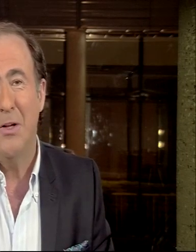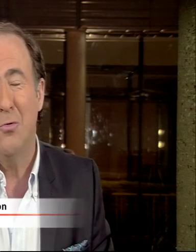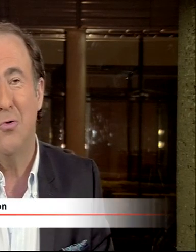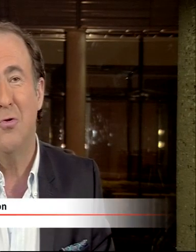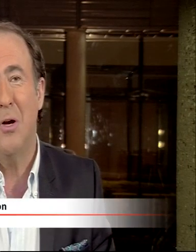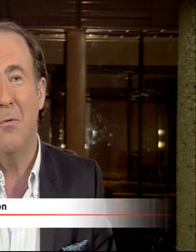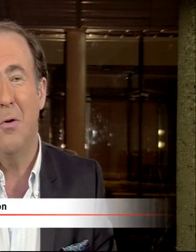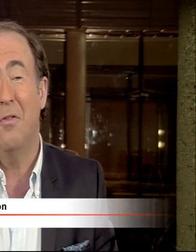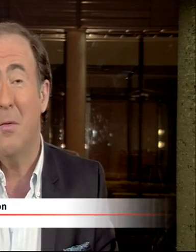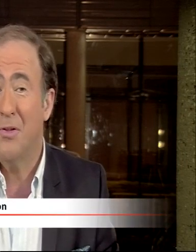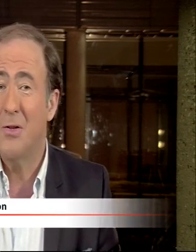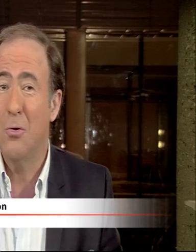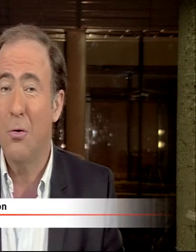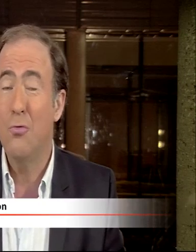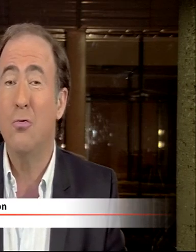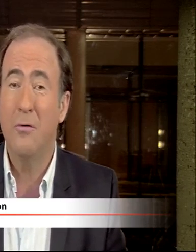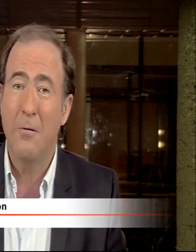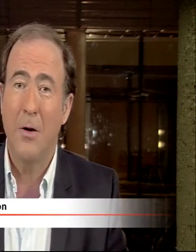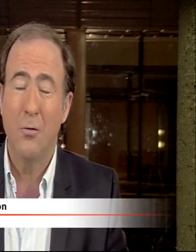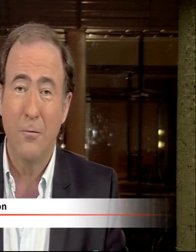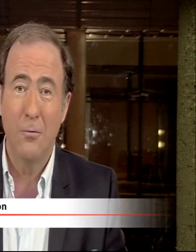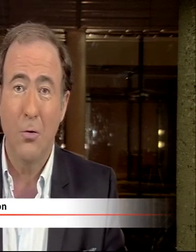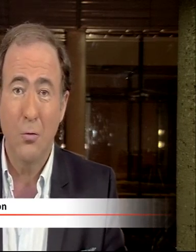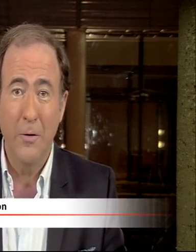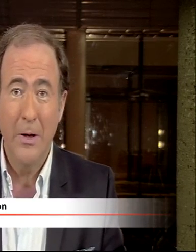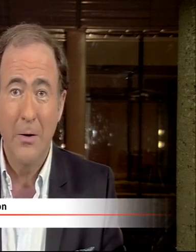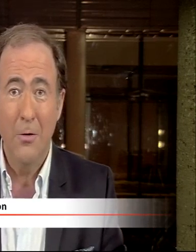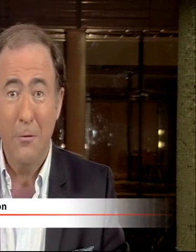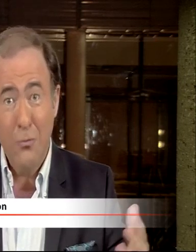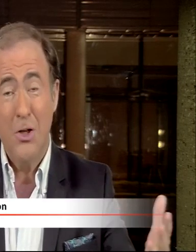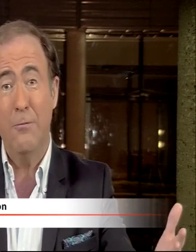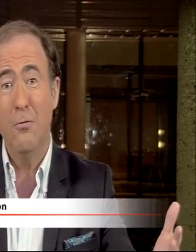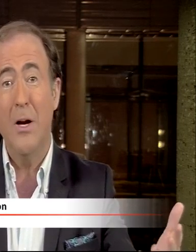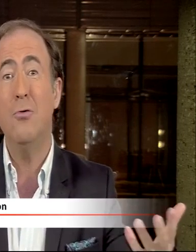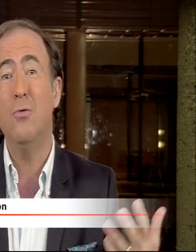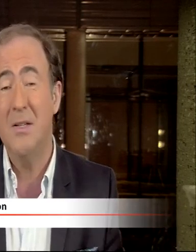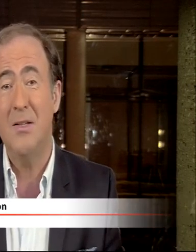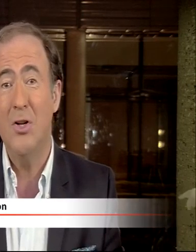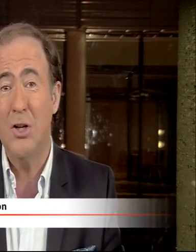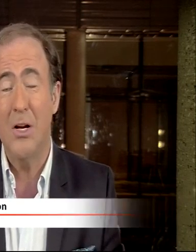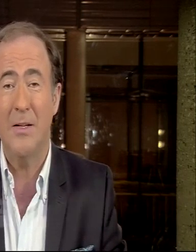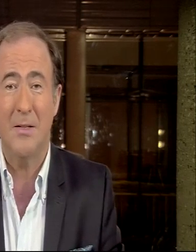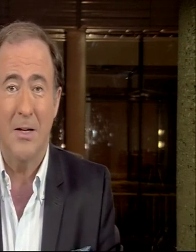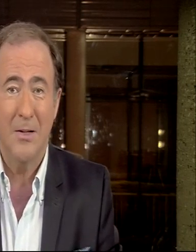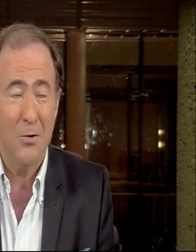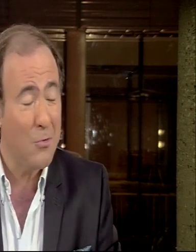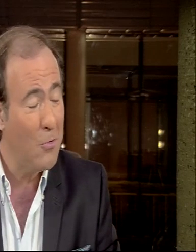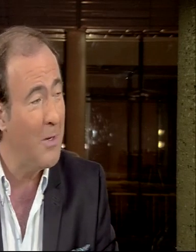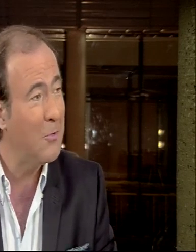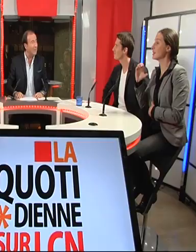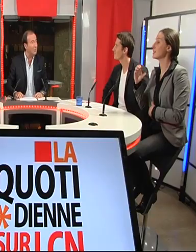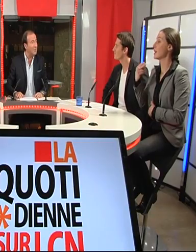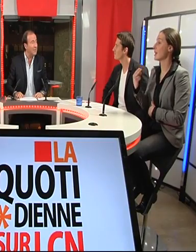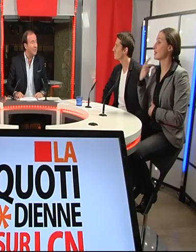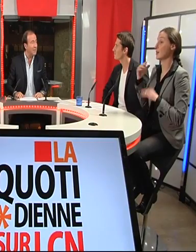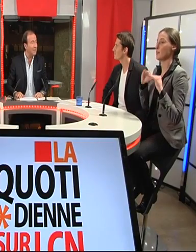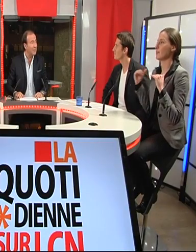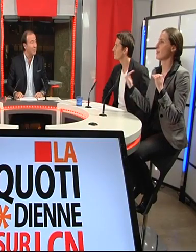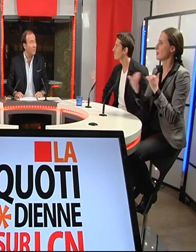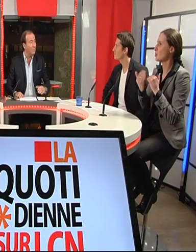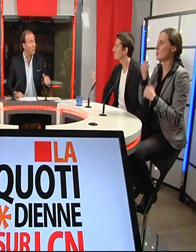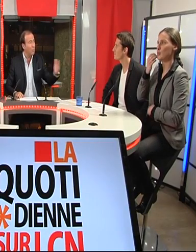Bonsoir à toutes et à tous. Nous sommes vraiment très heureux une nouvelle fois de vous retrouver, vous chez vous et nous ici chez LCN, sur le plateau de la